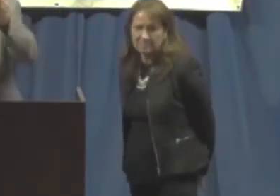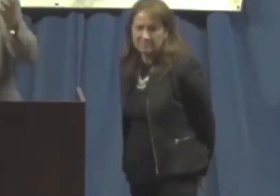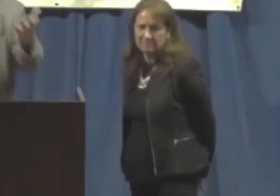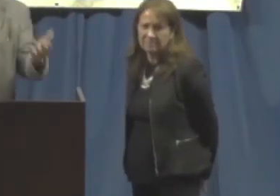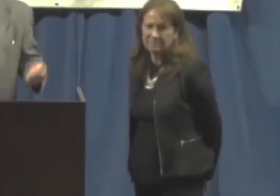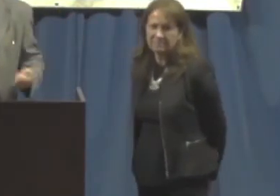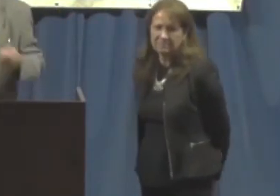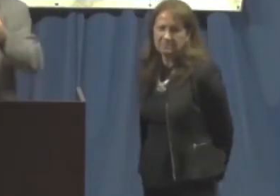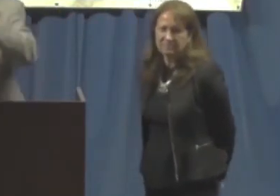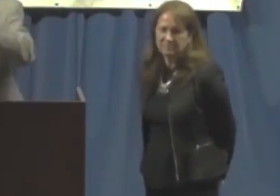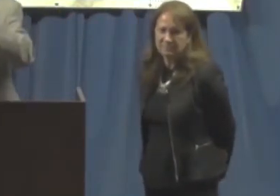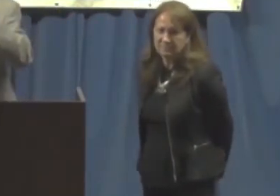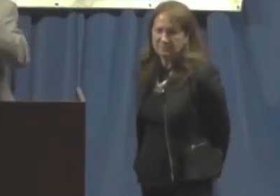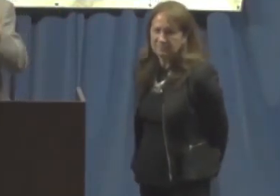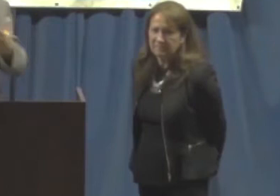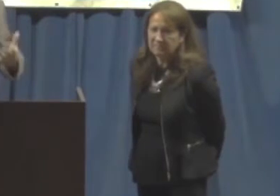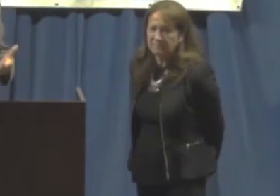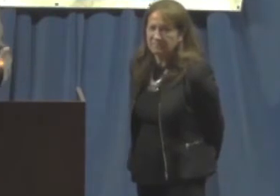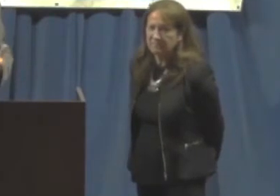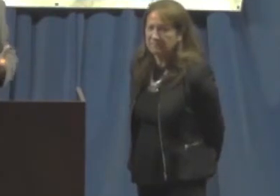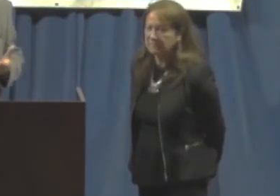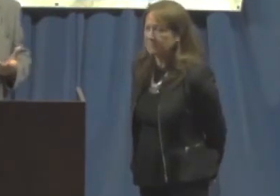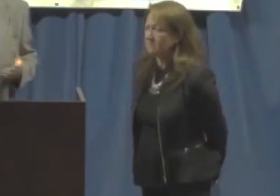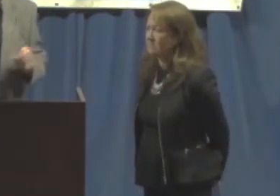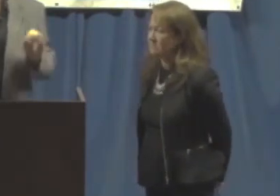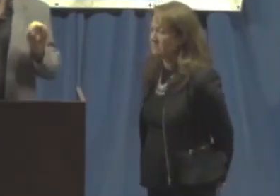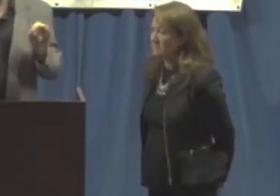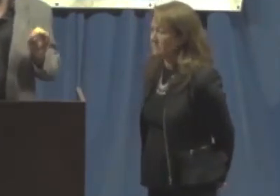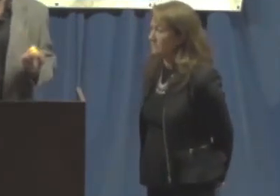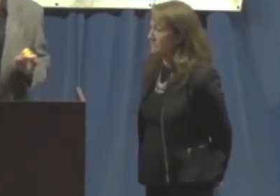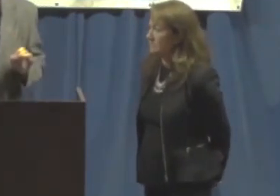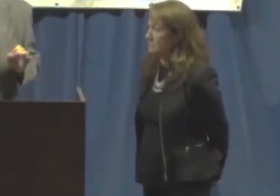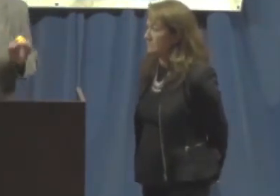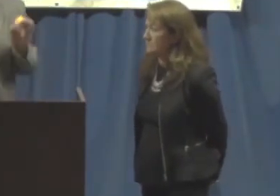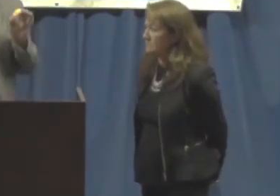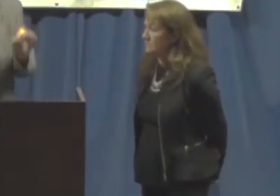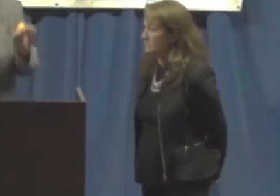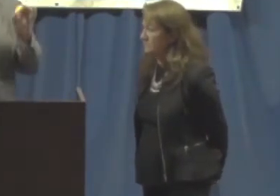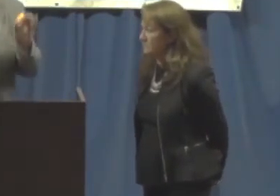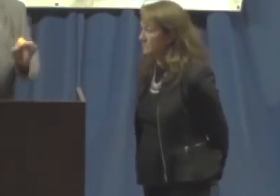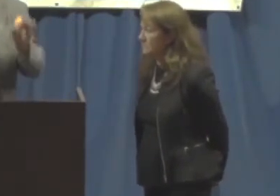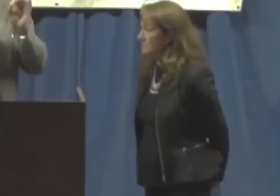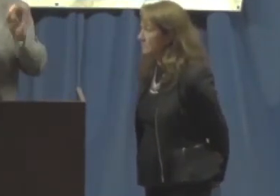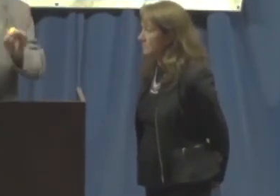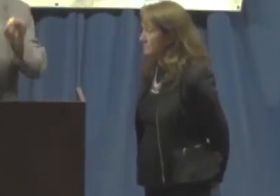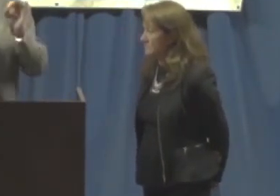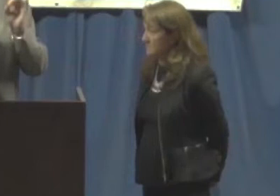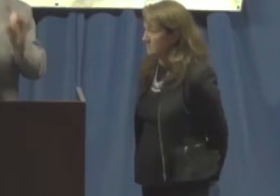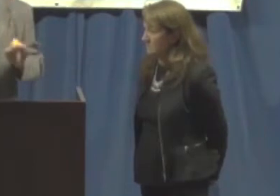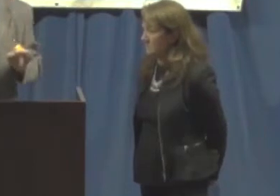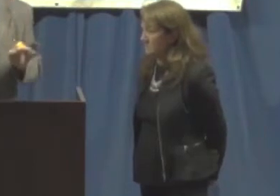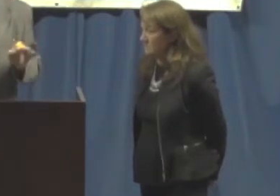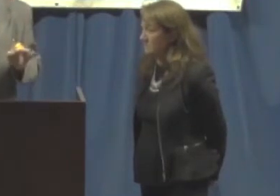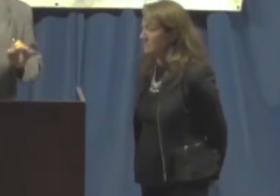frontera en zonas desatendidas en zonas socialmente necesitadas este recurso siendo mal